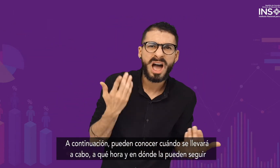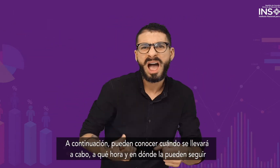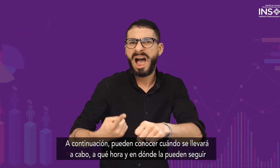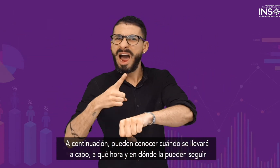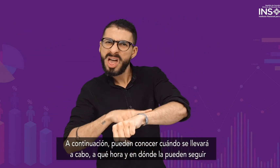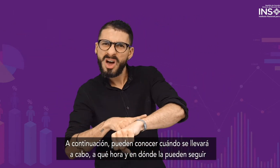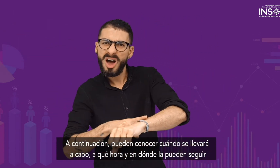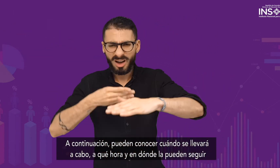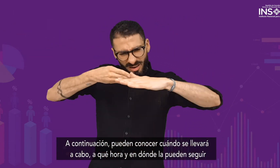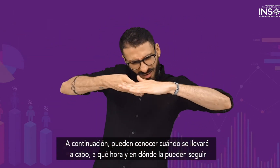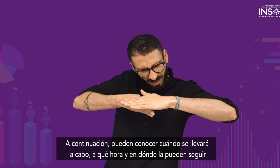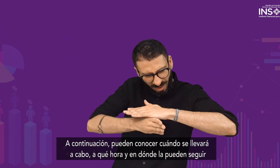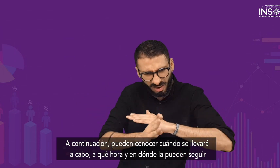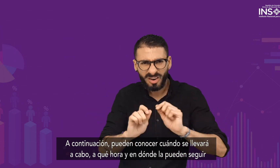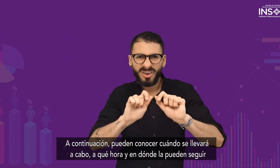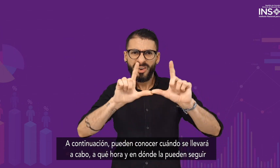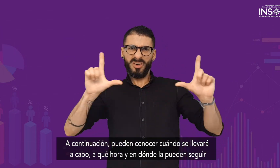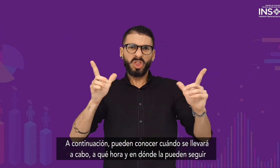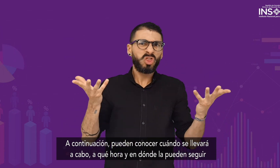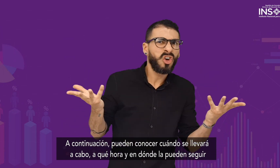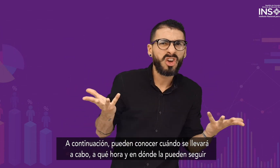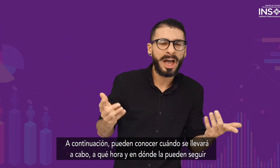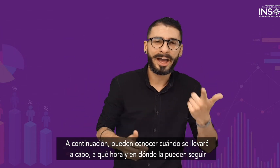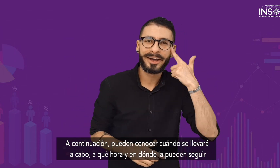llevará a cabo, a qué hora y en dónde la pueden seguir.